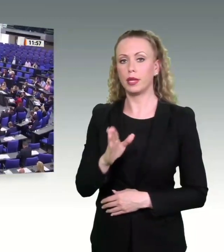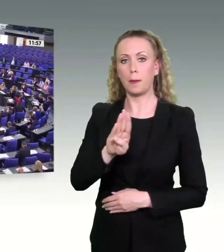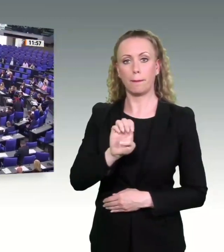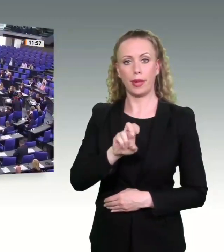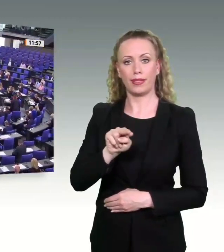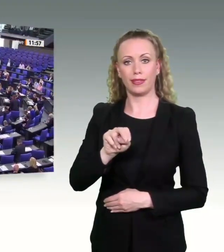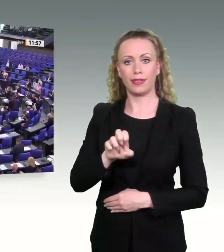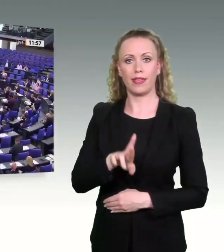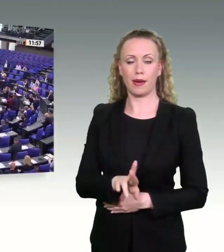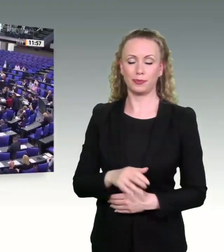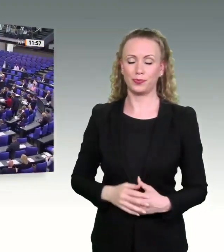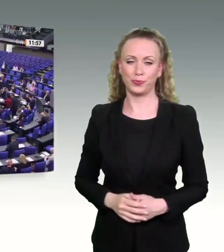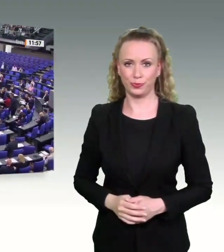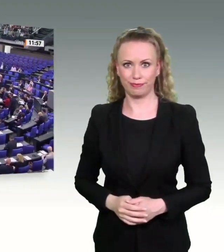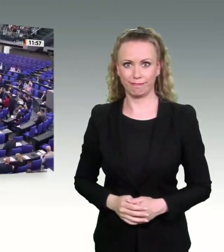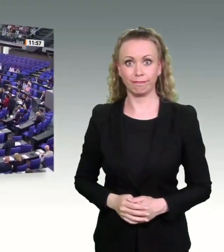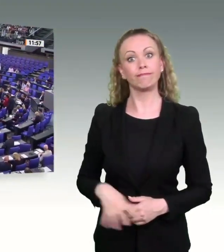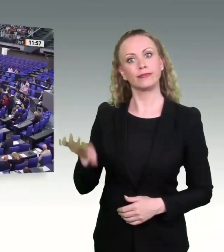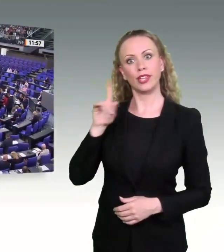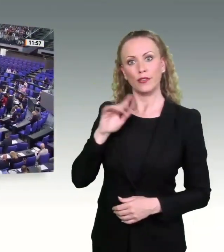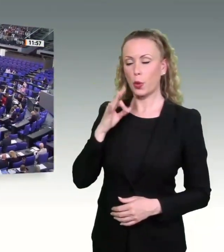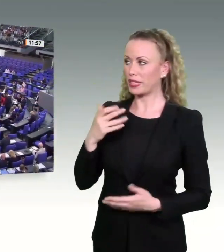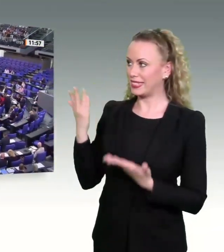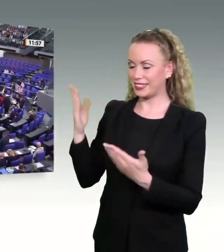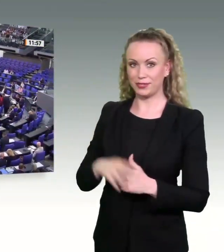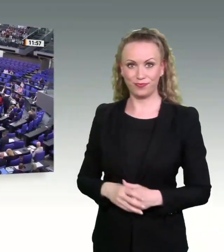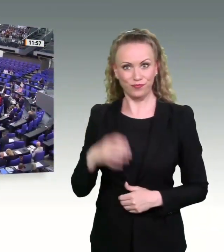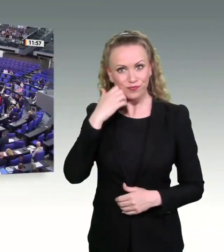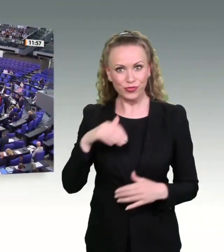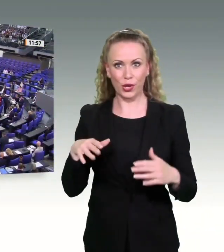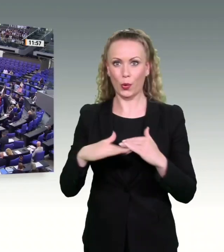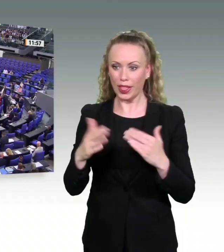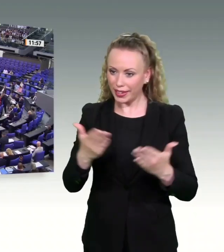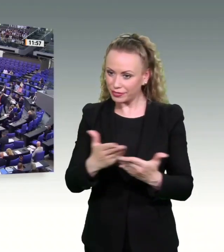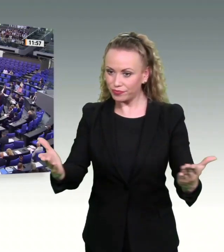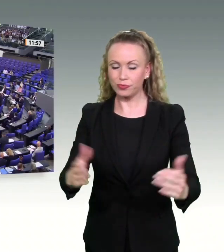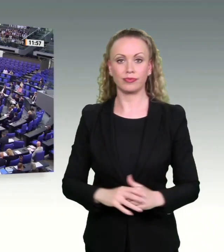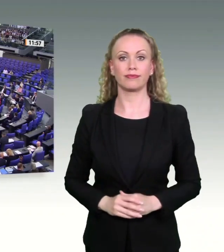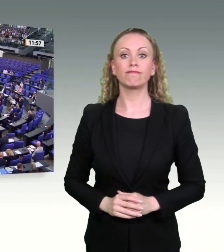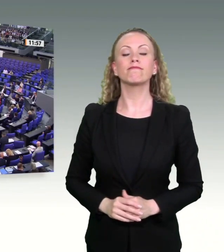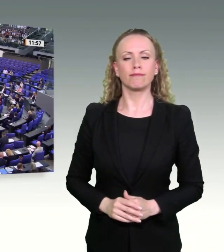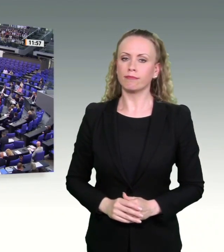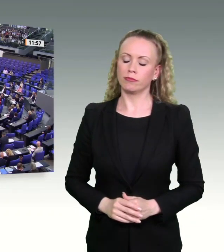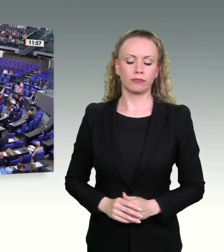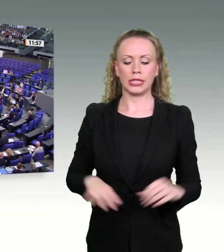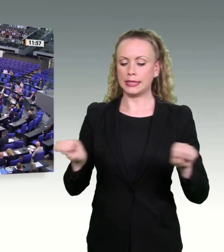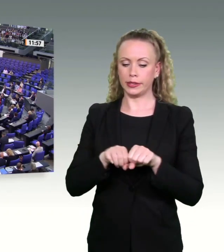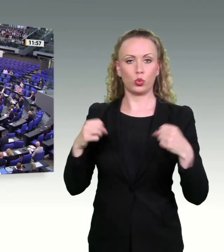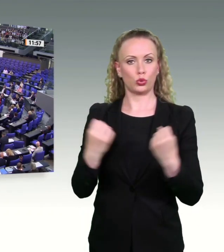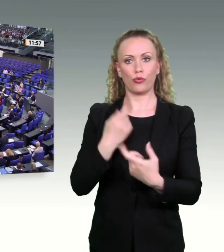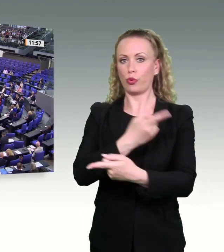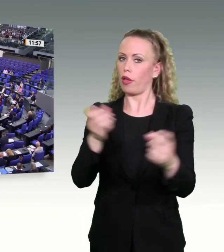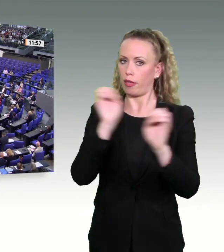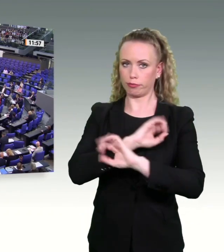Sehr geehrte Frau Präsidentin! Liebe Kolleginnen und Kollegen! Die aktuelle Lage ist uns allen klar. Der Krieg in der Ukraine, die